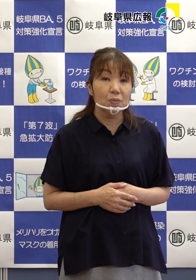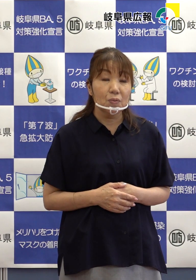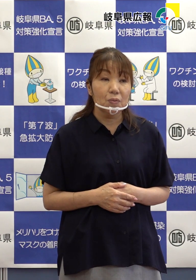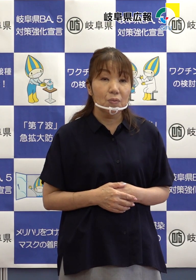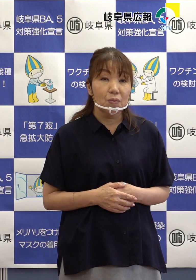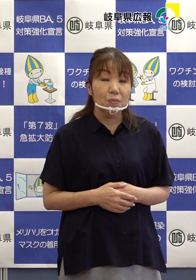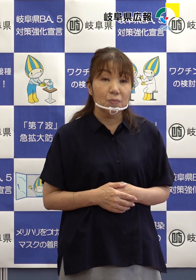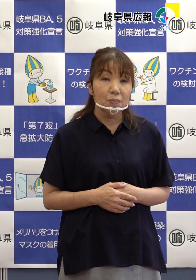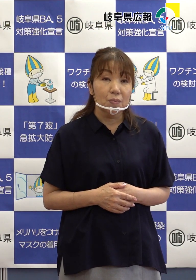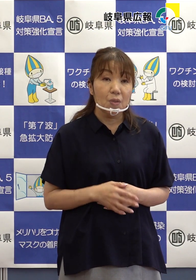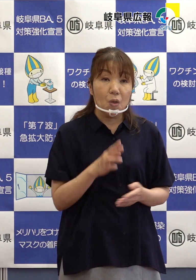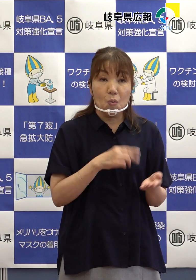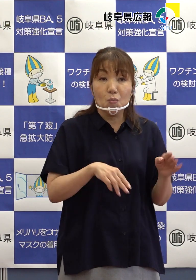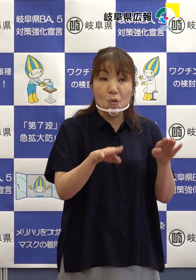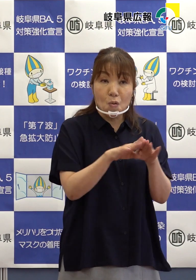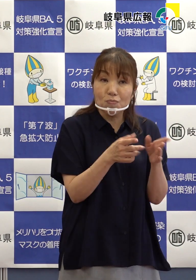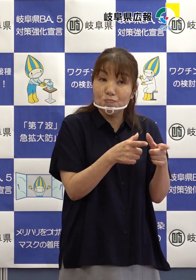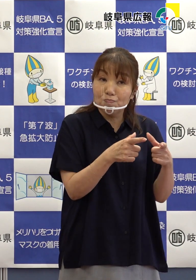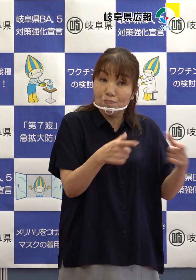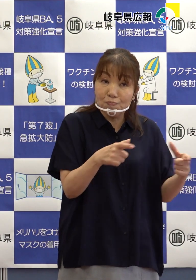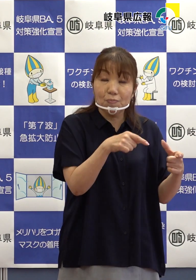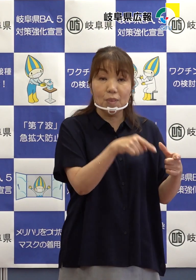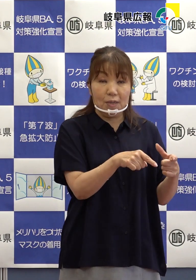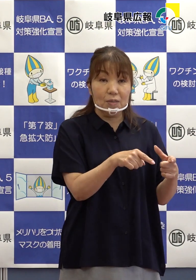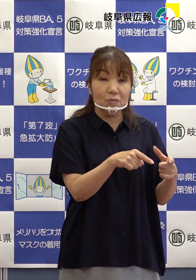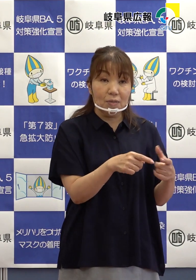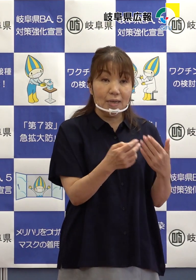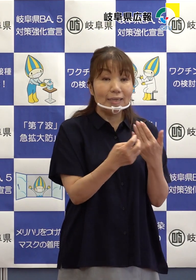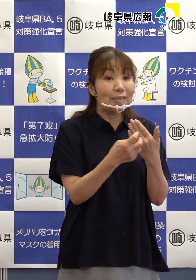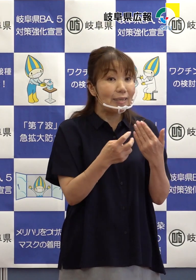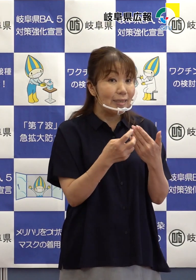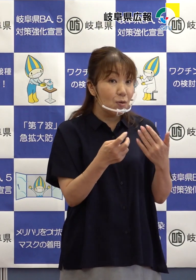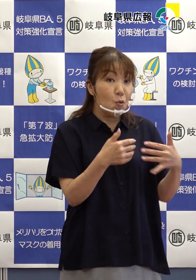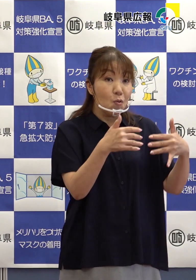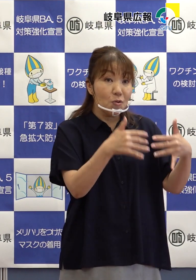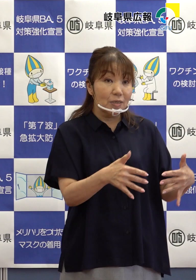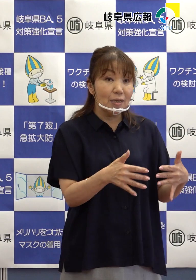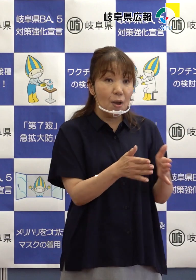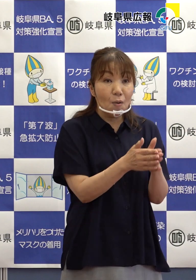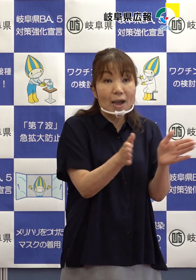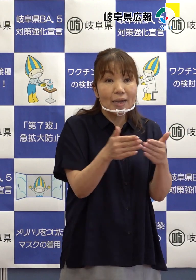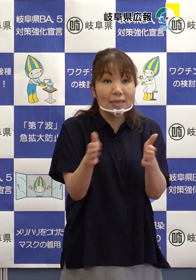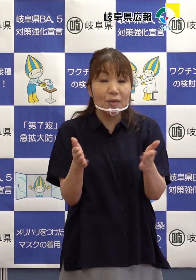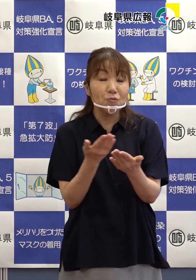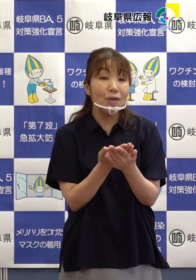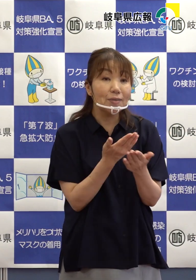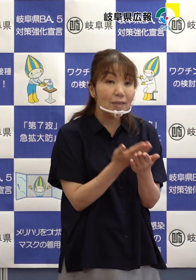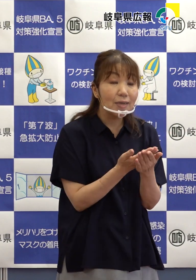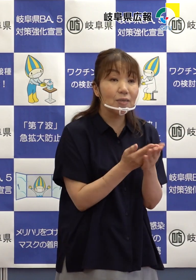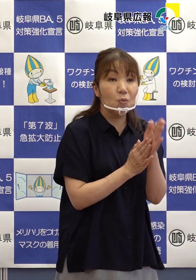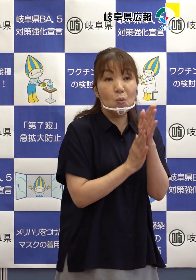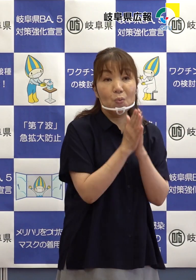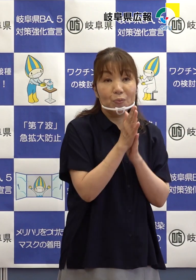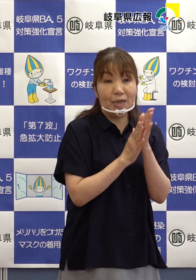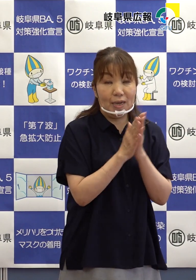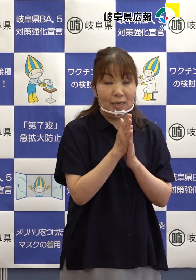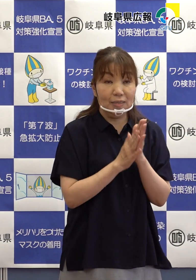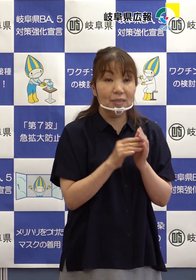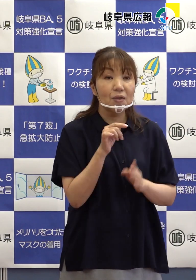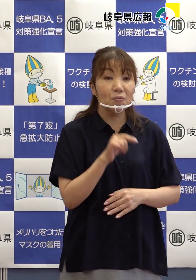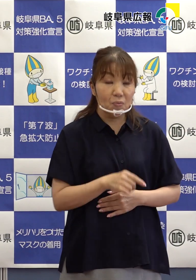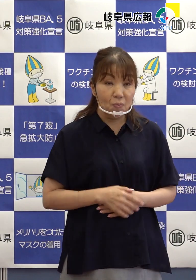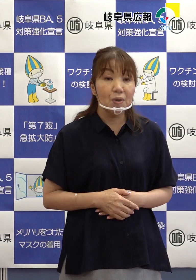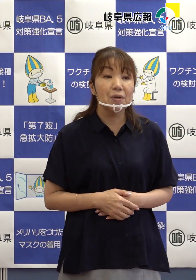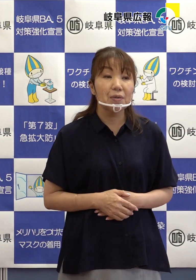私もしあの子のがその医療機関の増加ですね開けてくださいということはあの